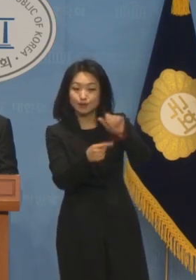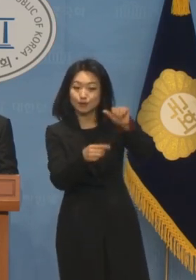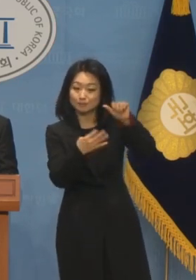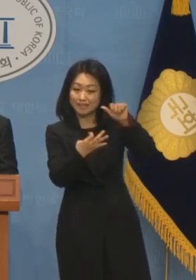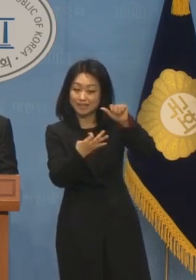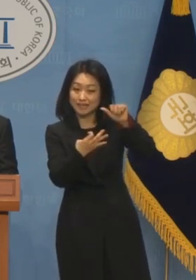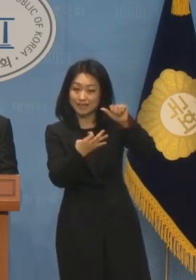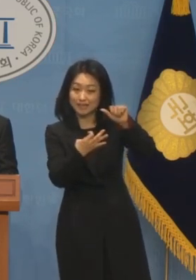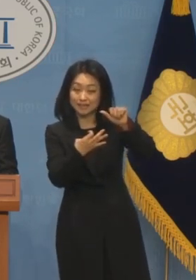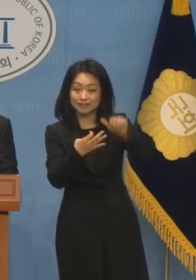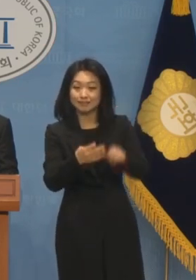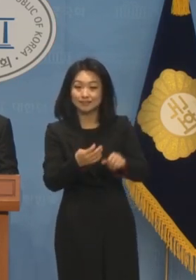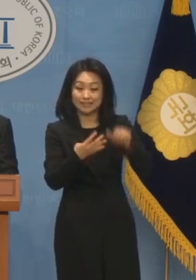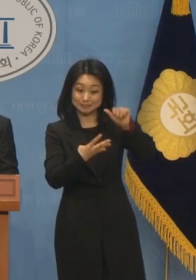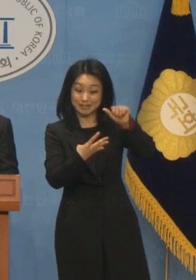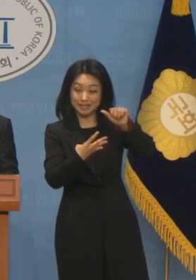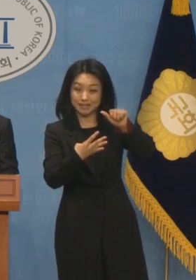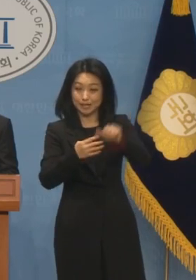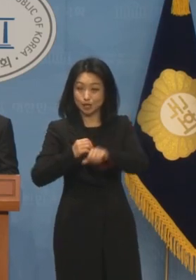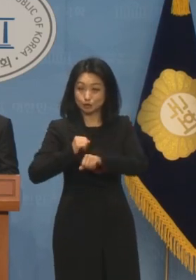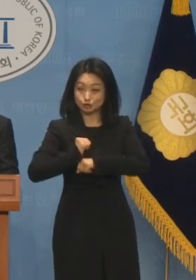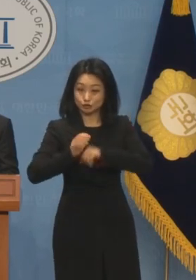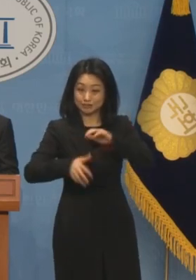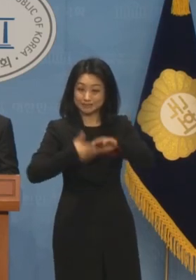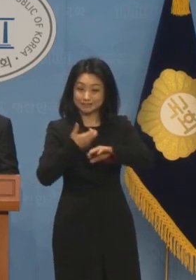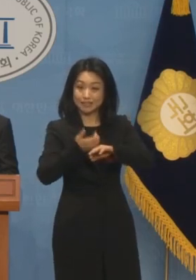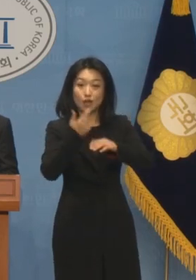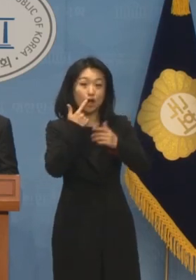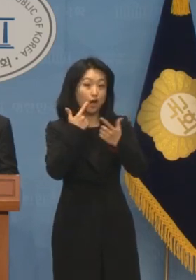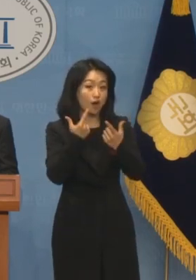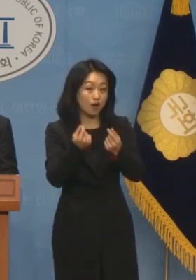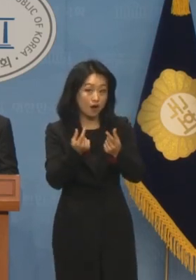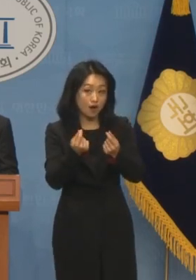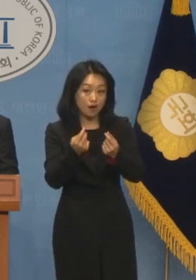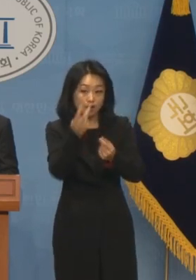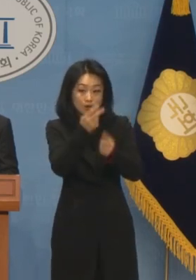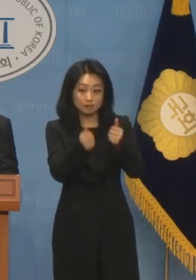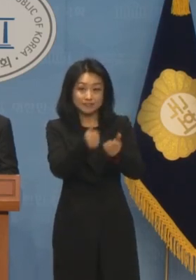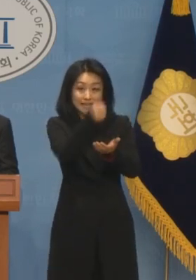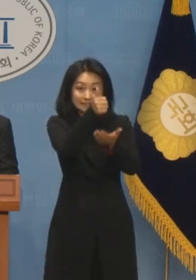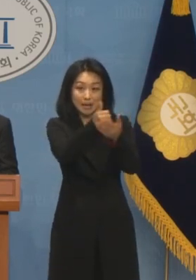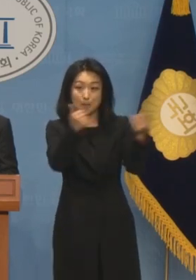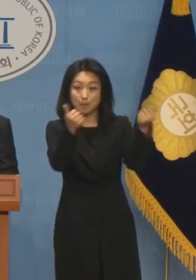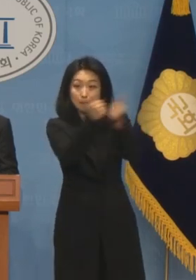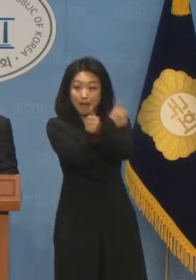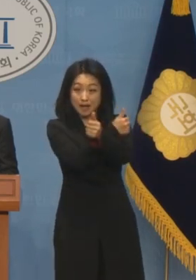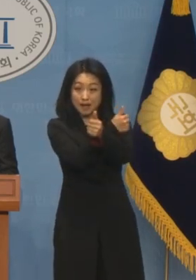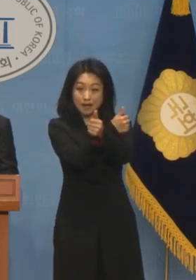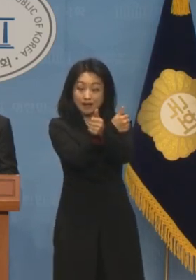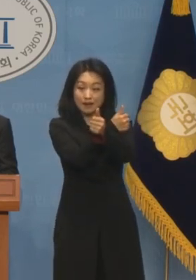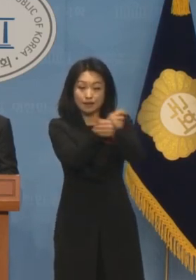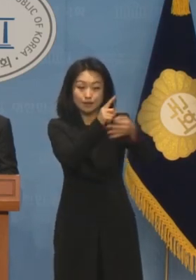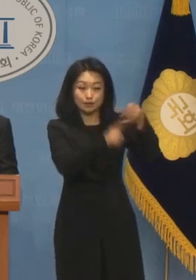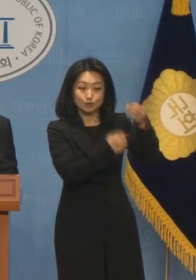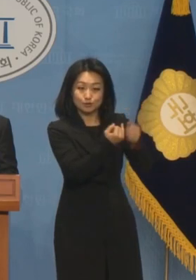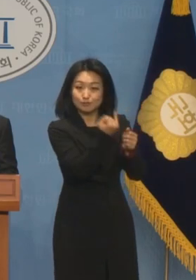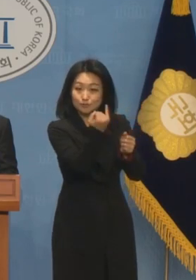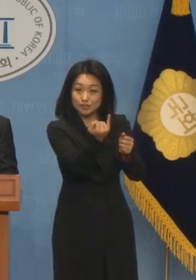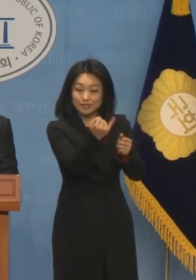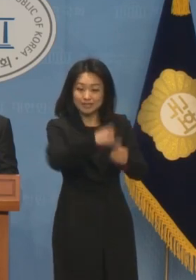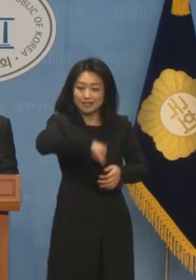마치 군사작전처럼 전격적으로 이루어진 검사장 인사로 김건희 여사의 디올백 수수